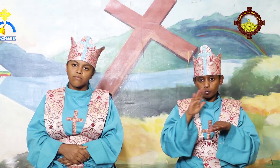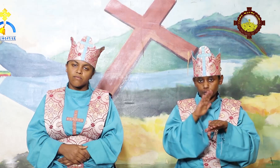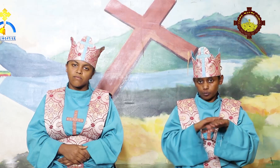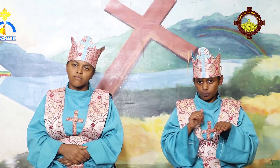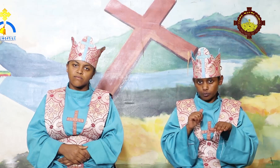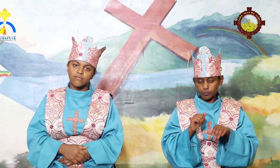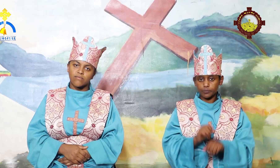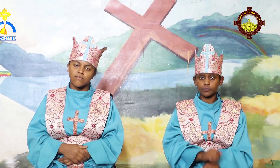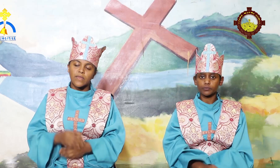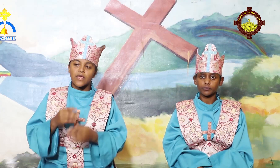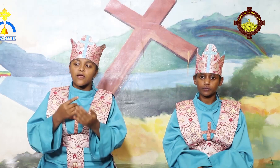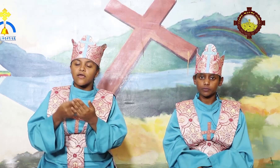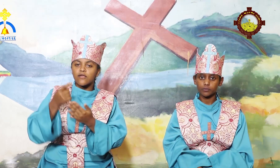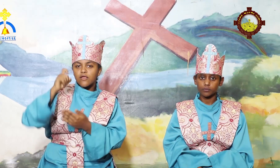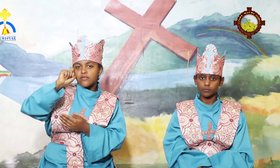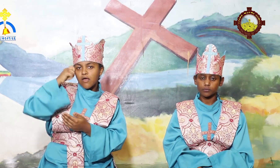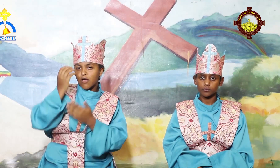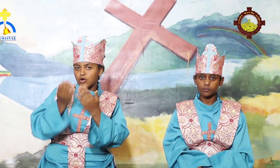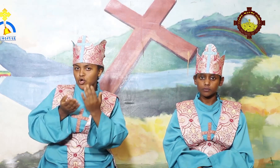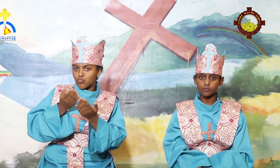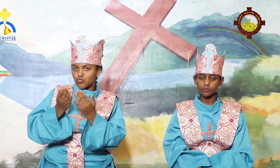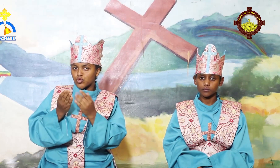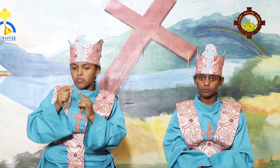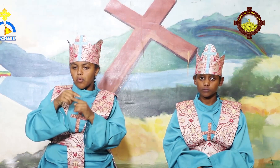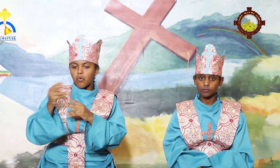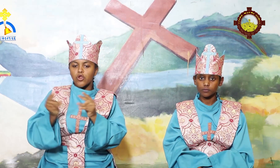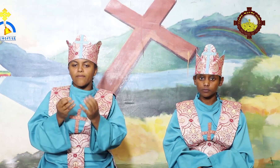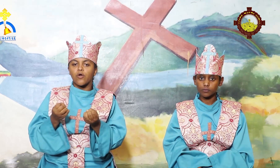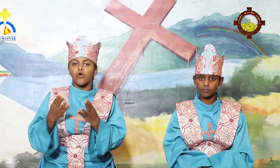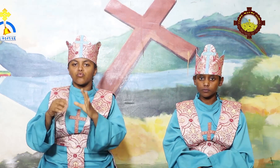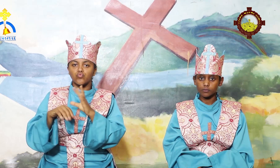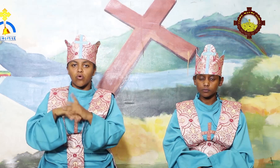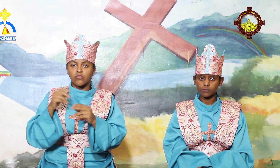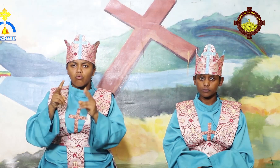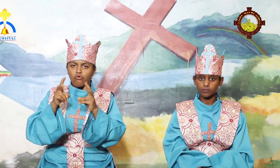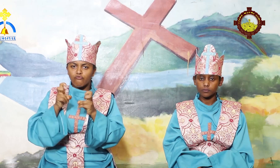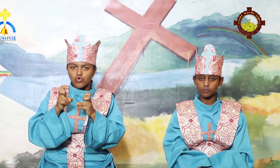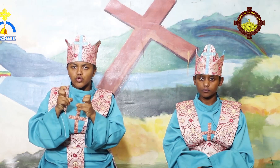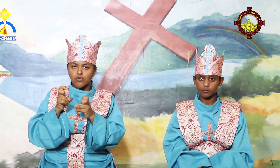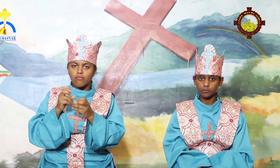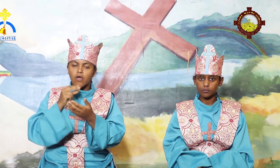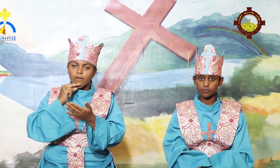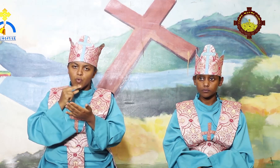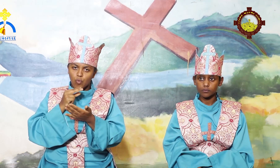ጥሩ። እነዚያ አሽከሮችም ወደ መንገዶች ወጥተው ክፎችንም